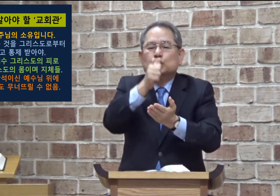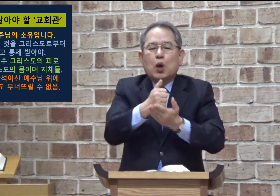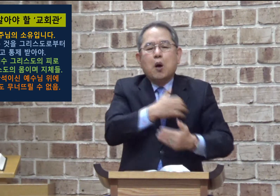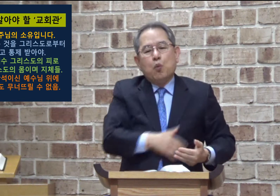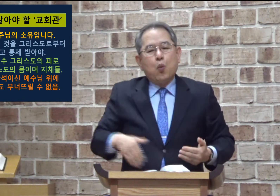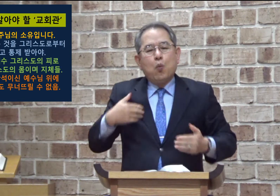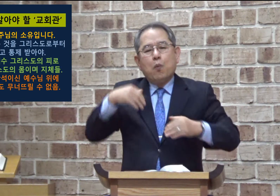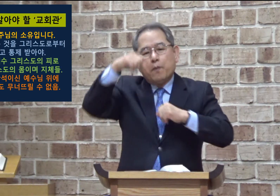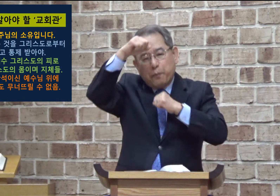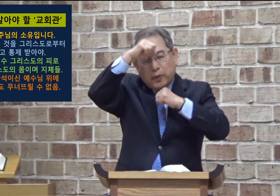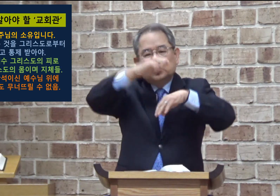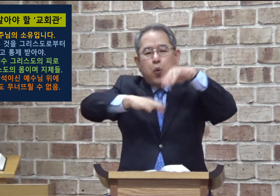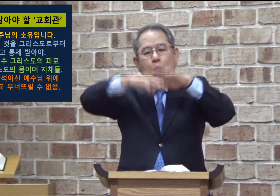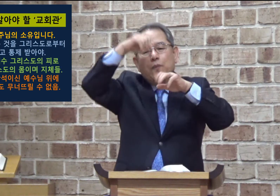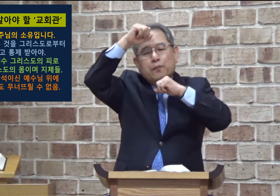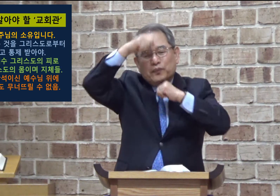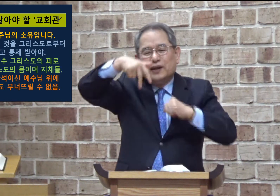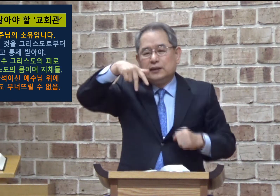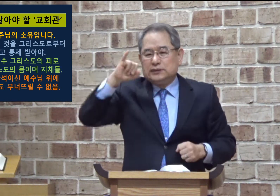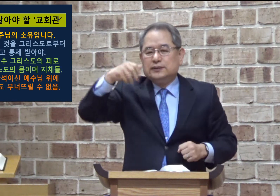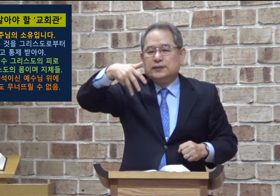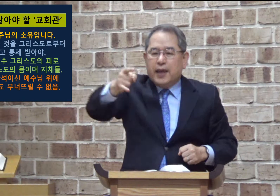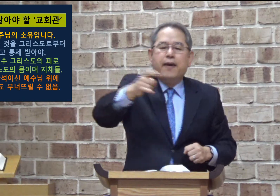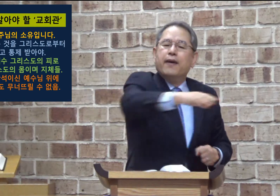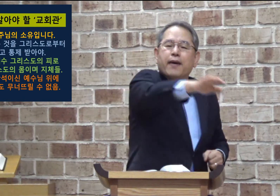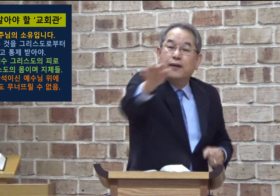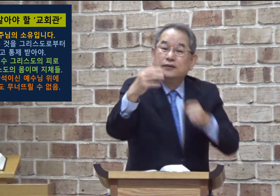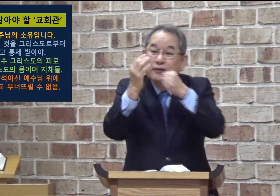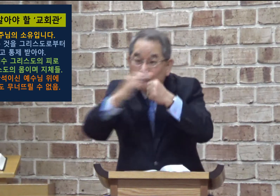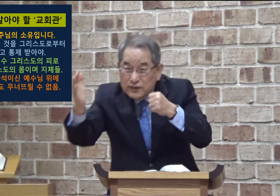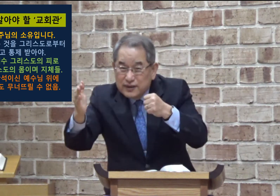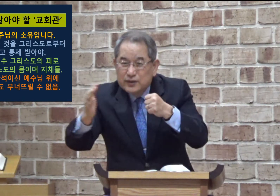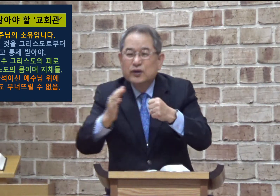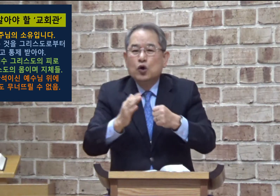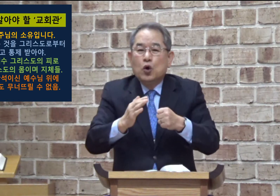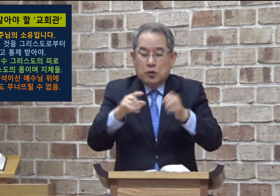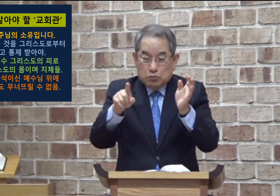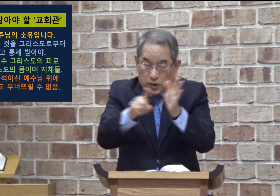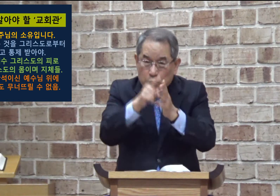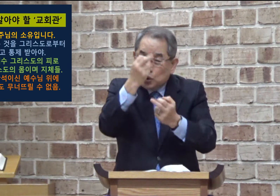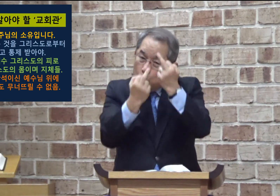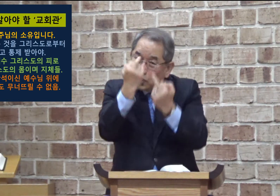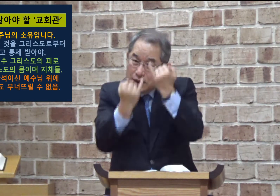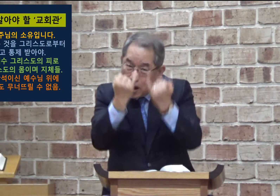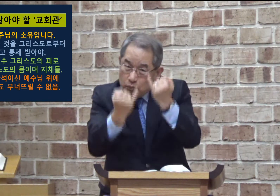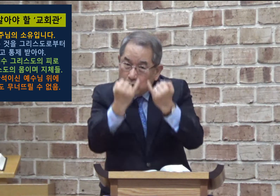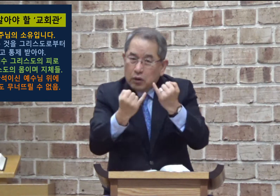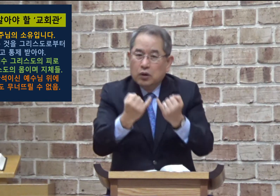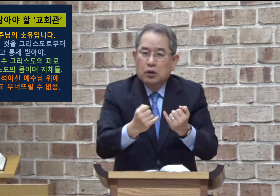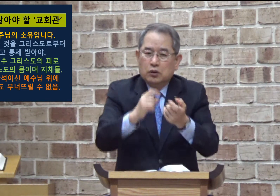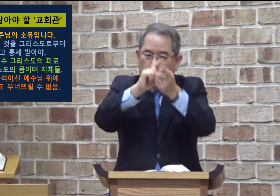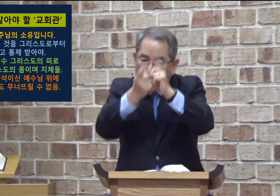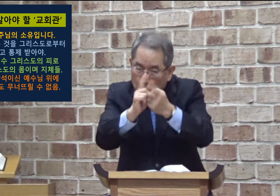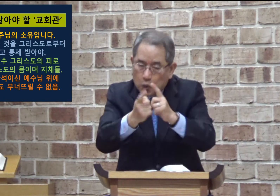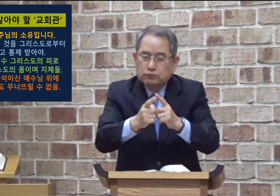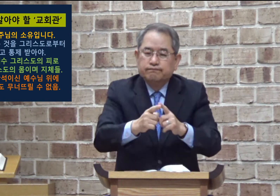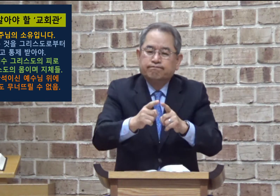지체들입니다. 우리들은 지체들입니다. 믿음의 형제 자매들은 서로 화합하고 살아야